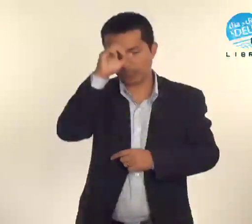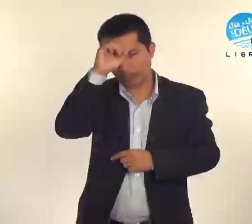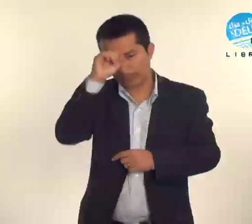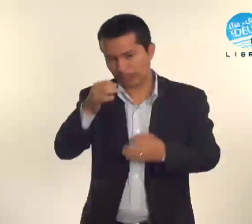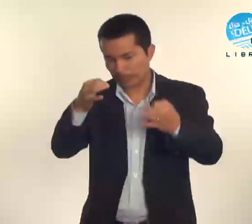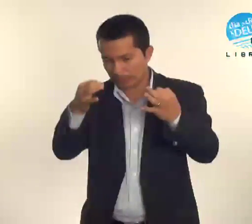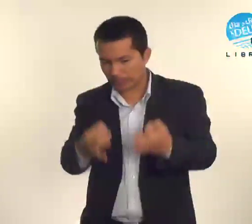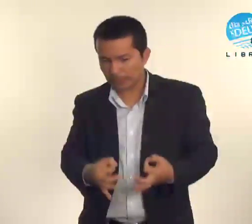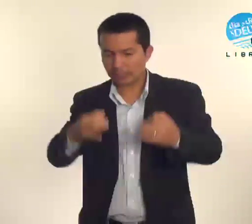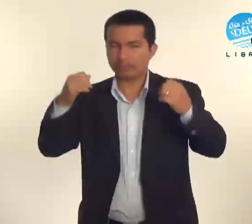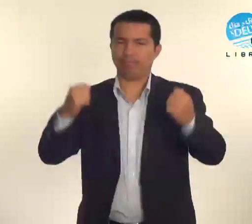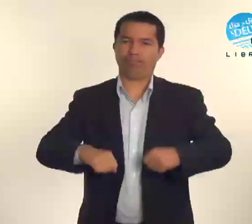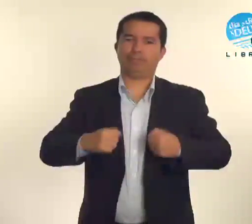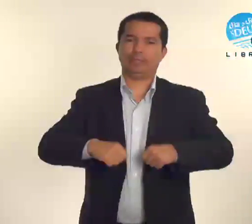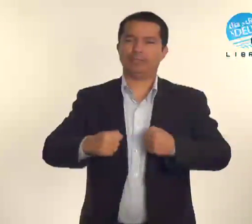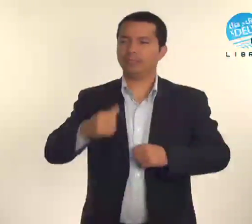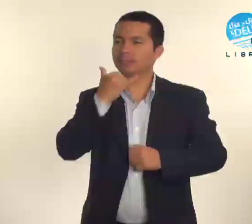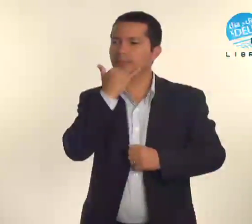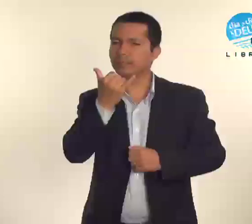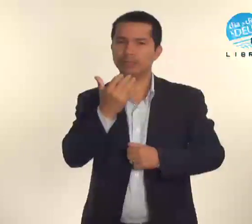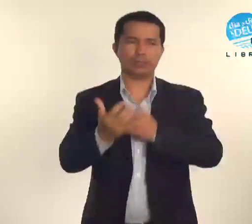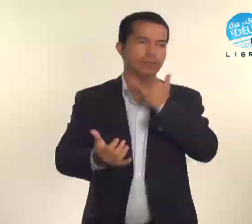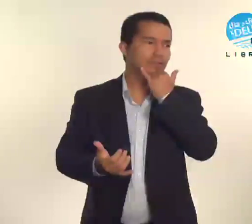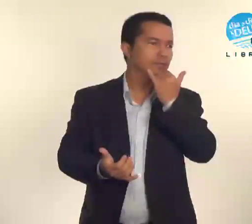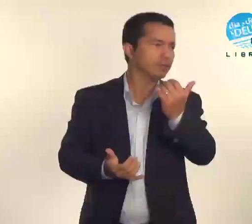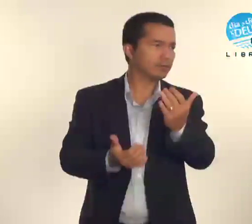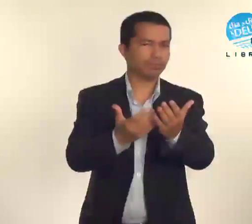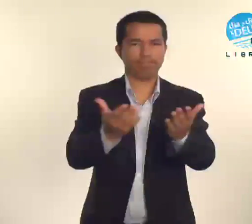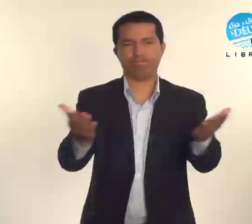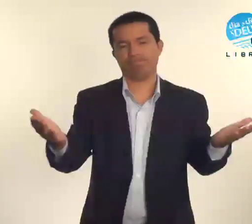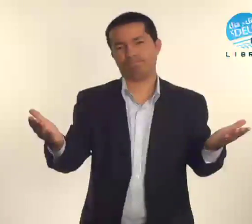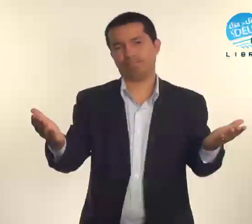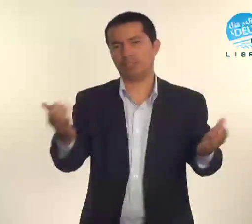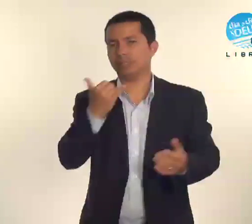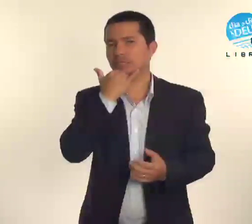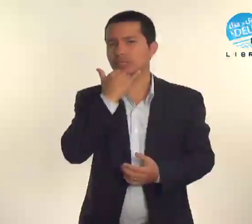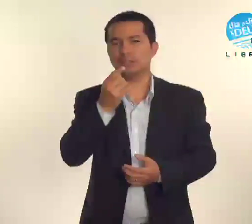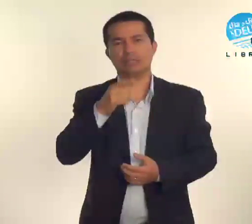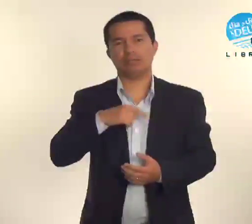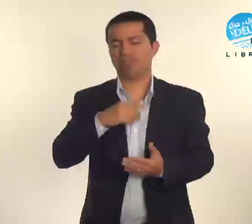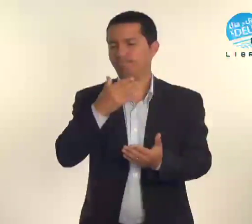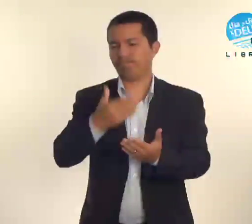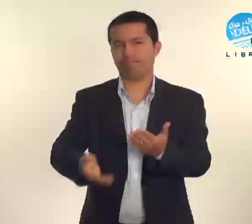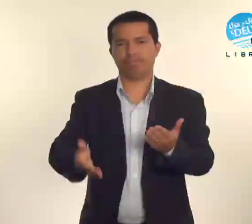aprender que precisa ser perdoado, então você está perdido.